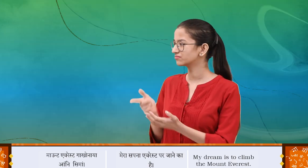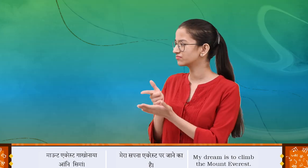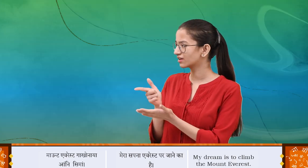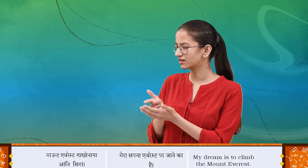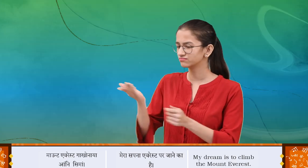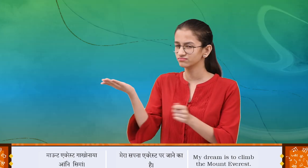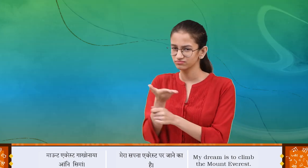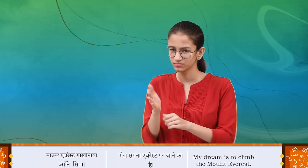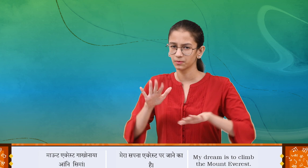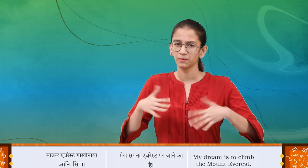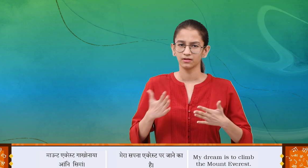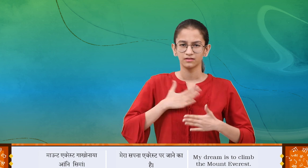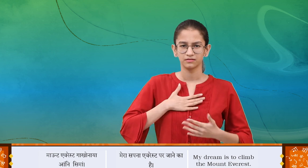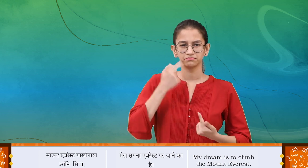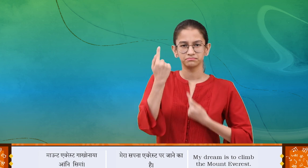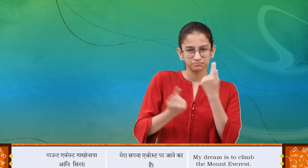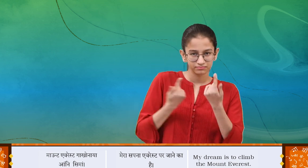माउन्ट एवरेस्ट गाखोनाया आंनि सिमां